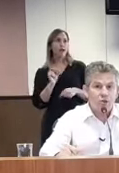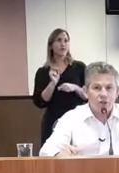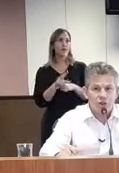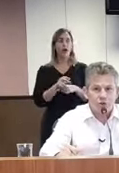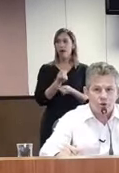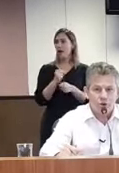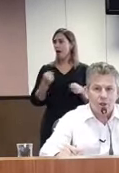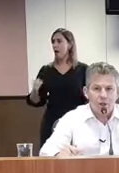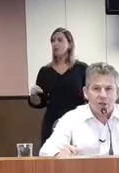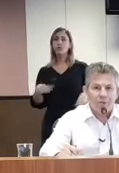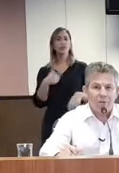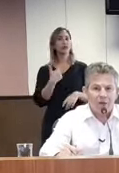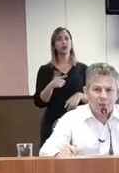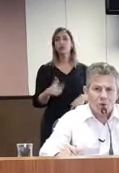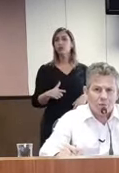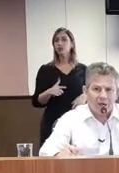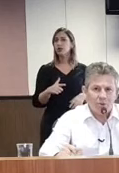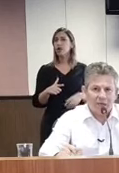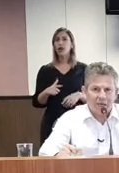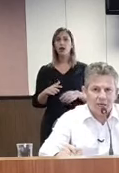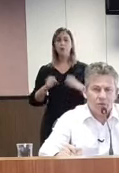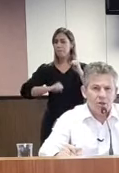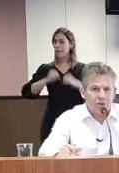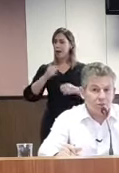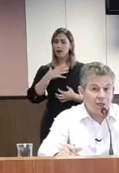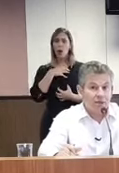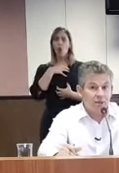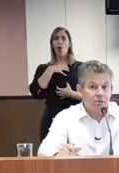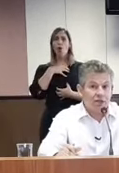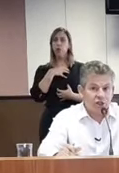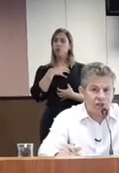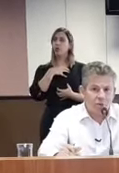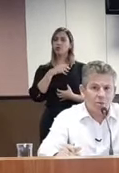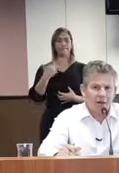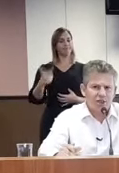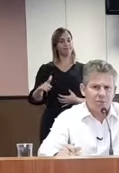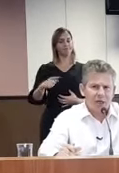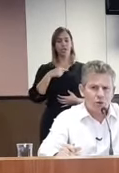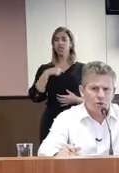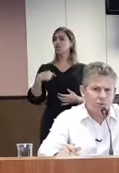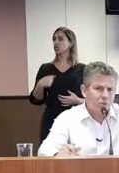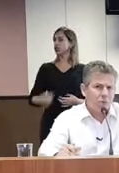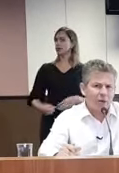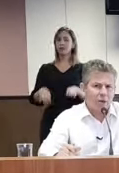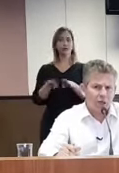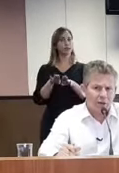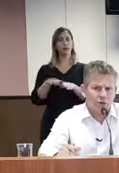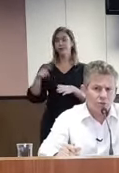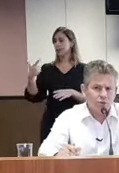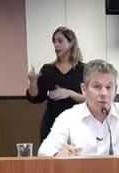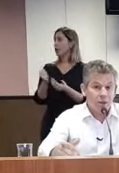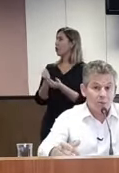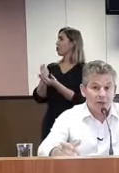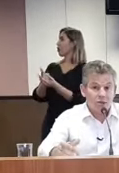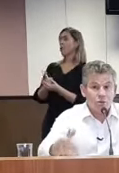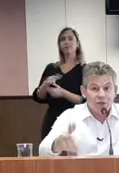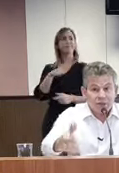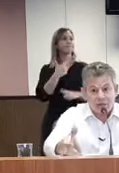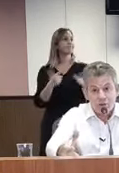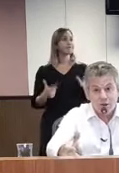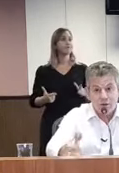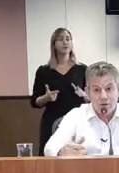não existe hoje equipamento para comprar no mercado, nós estamos tentando na China comprar respiradores, não vamos comprar em qualquer lugar do mundo. Mas